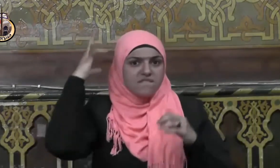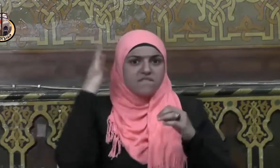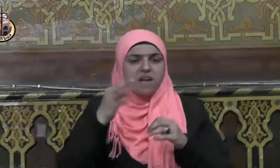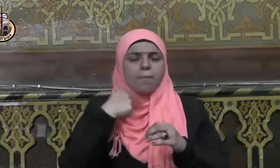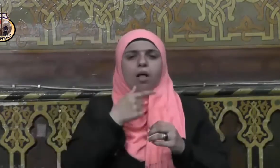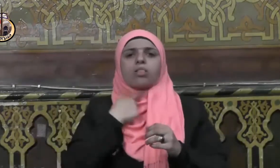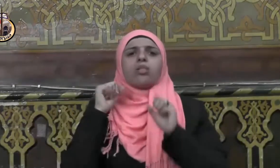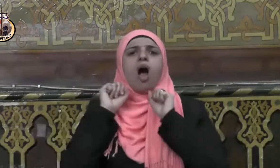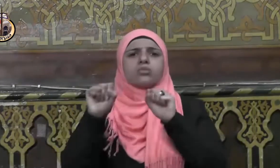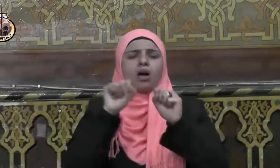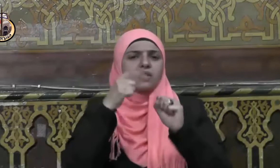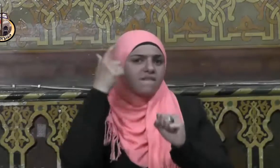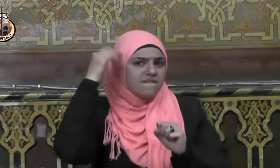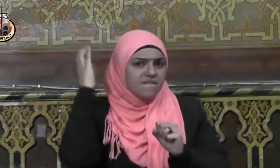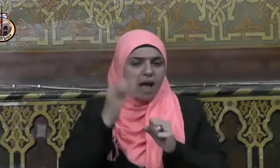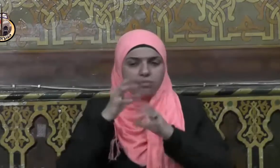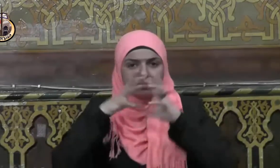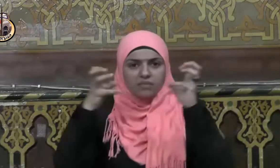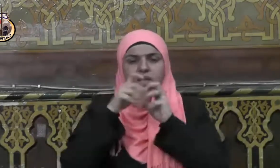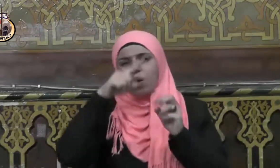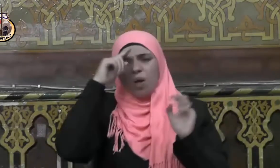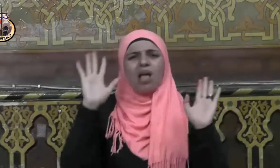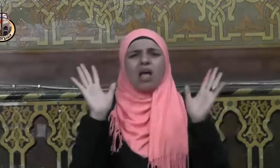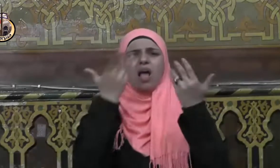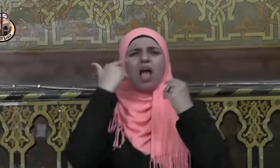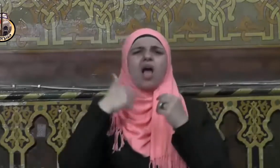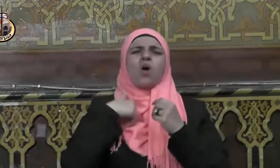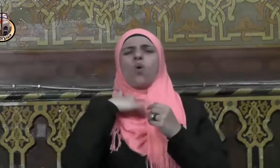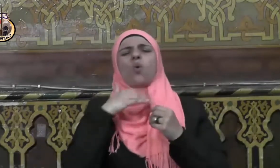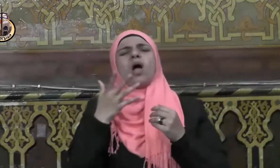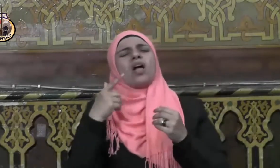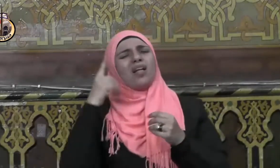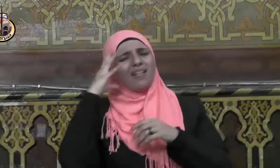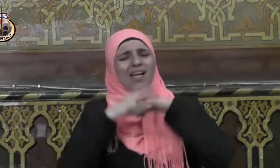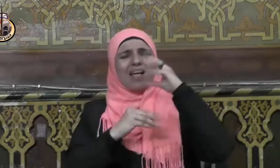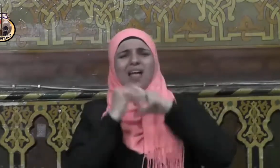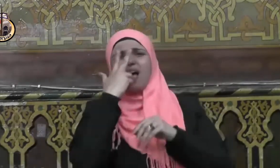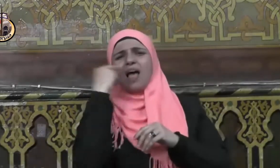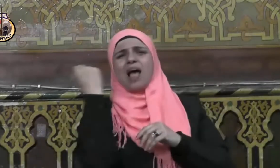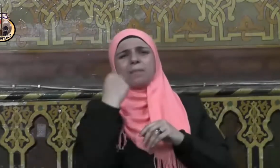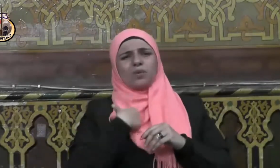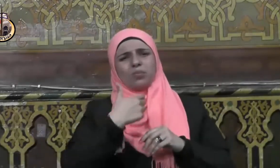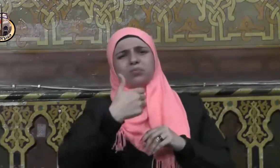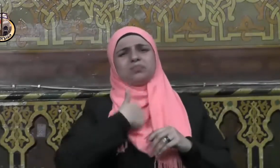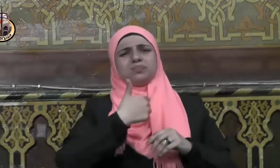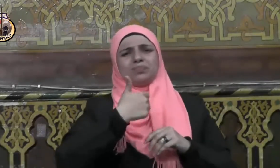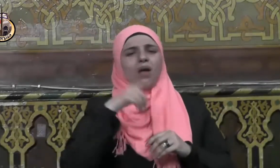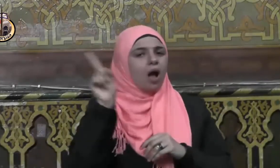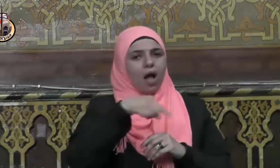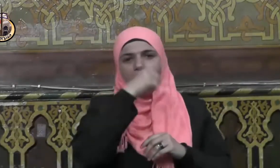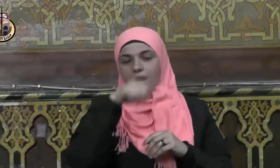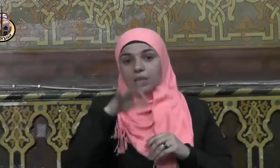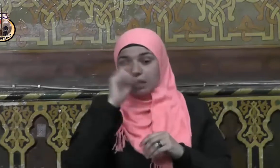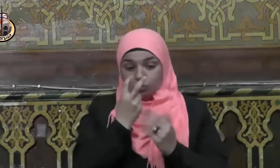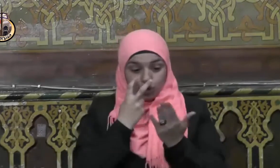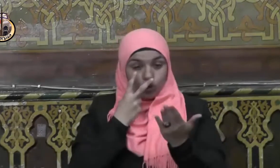وتخصص، وليس مجرد هواية. وعندما ننظر في القرآن الكريم